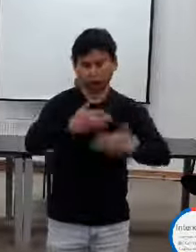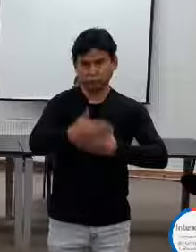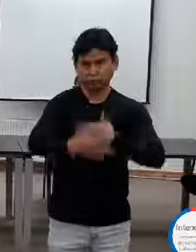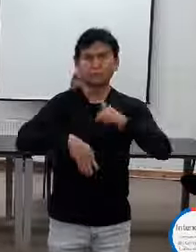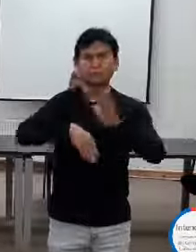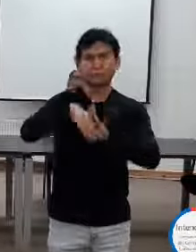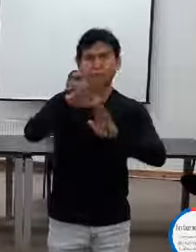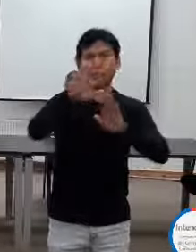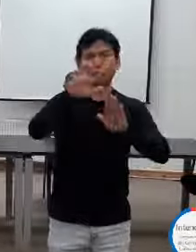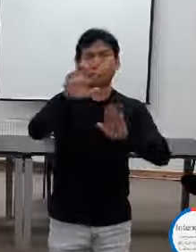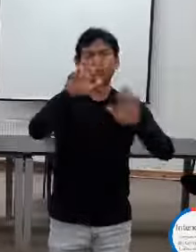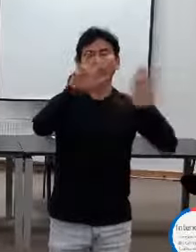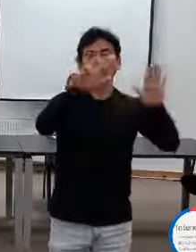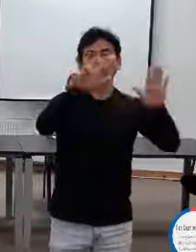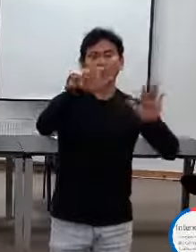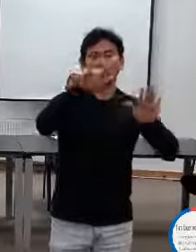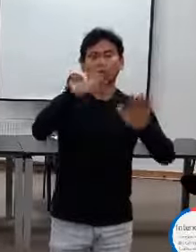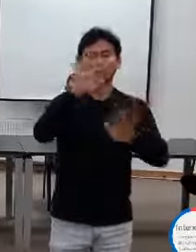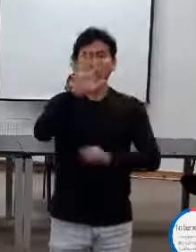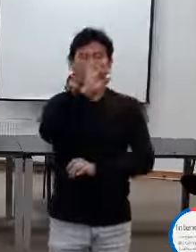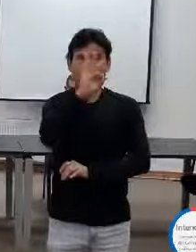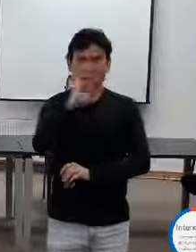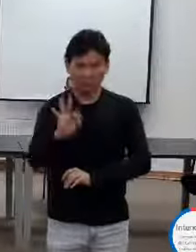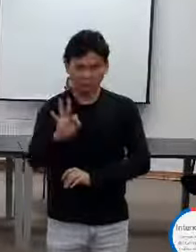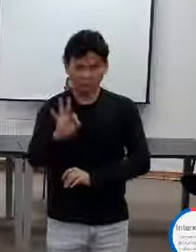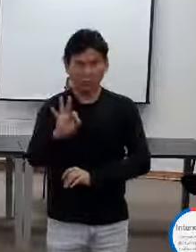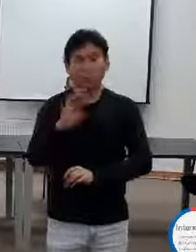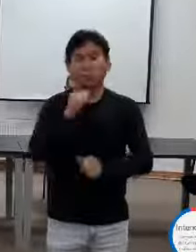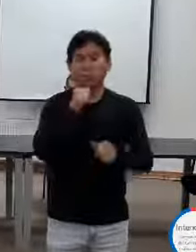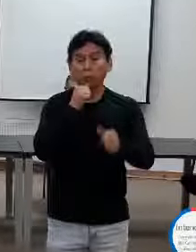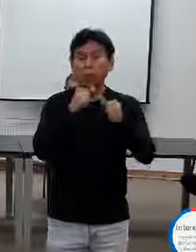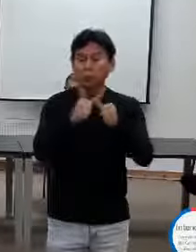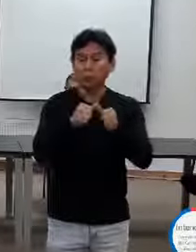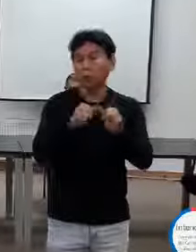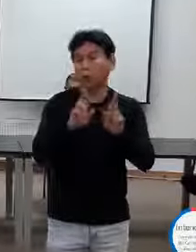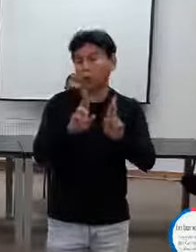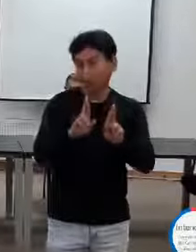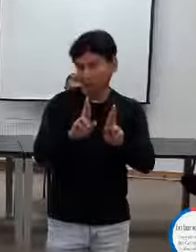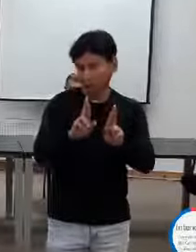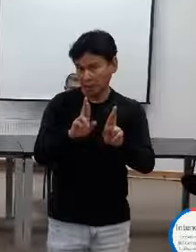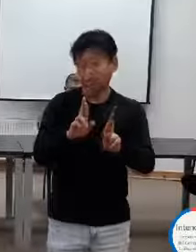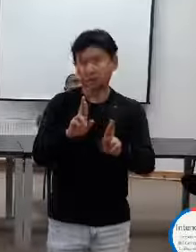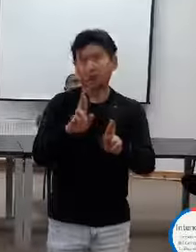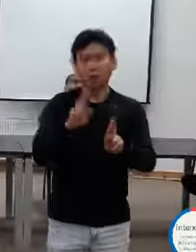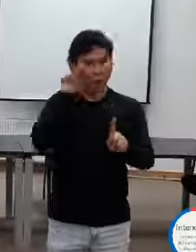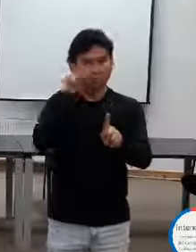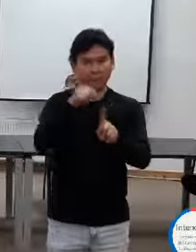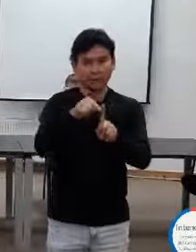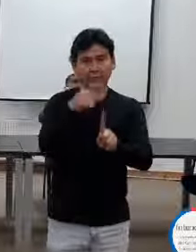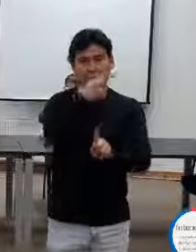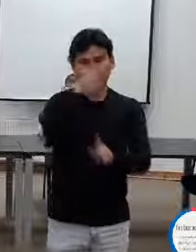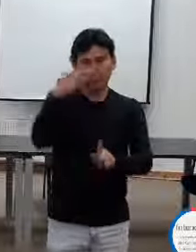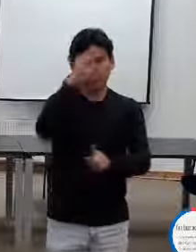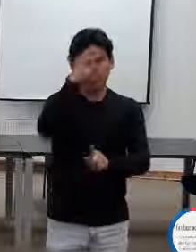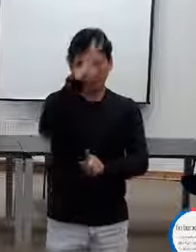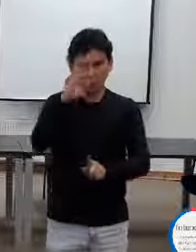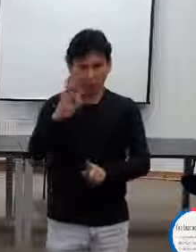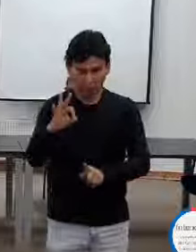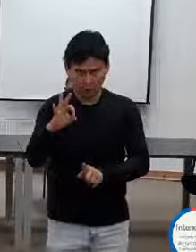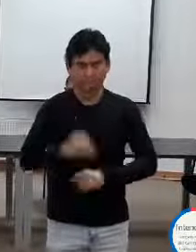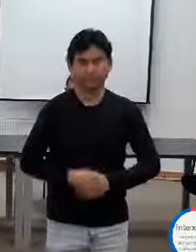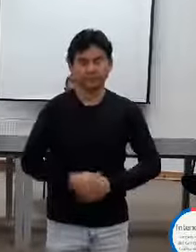sobrepasado el 98,5%. Esperamos en los próximos días poder llegar al objetivo final, ojalá muy